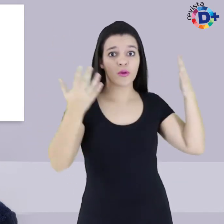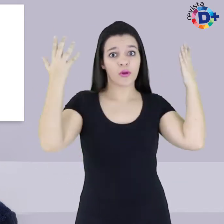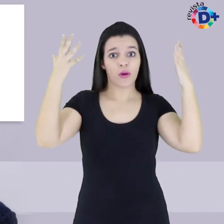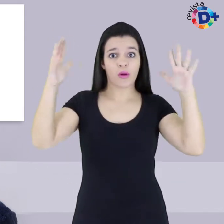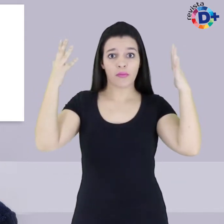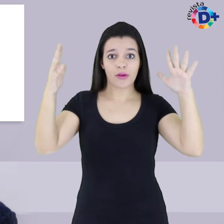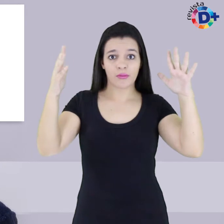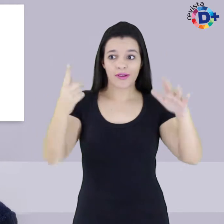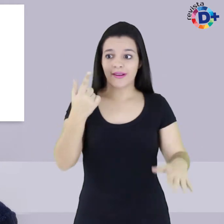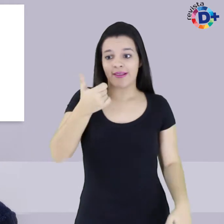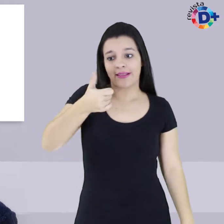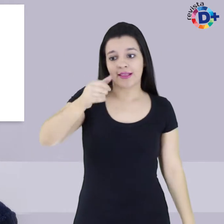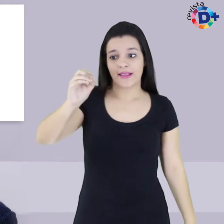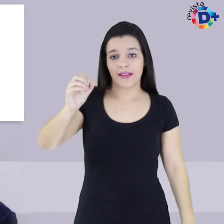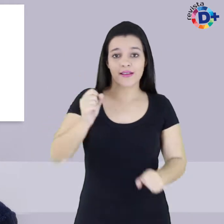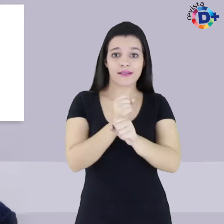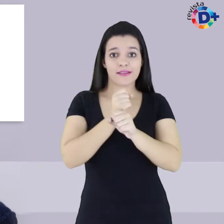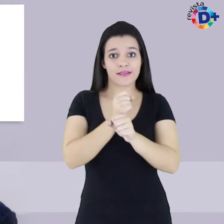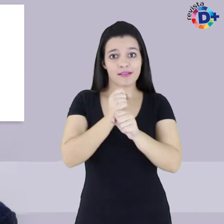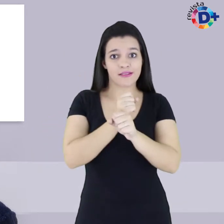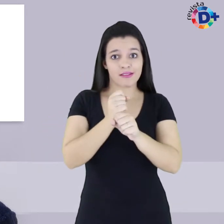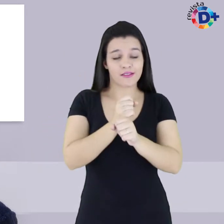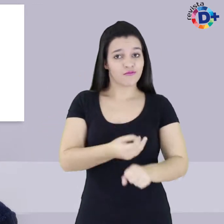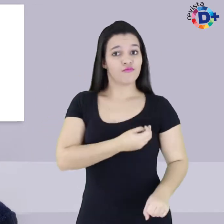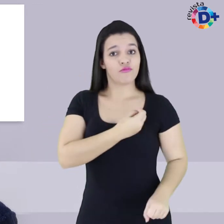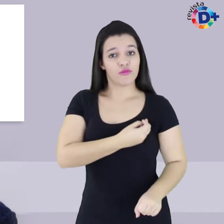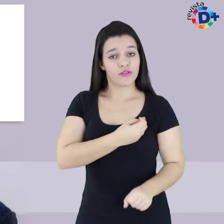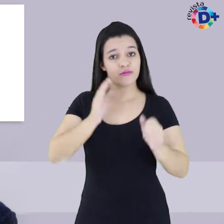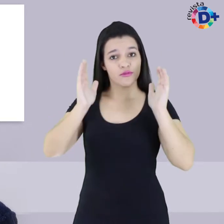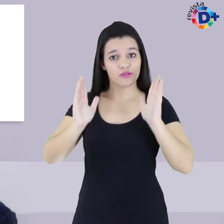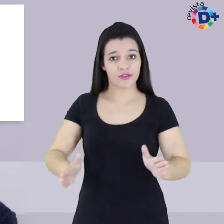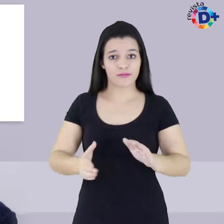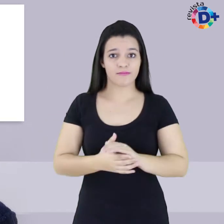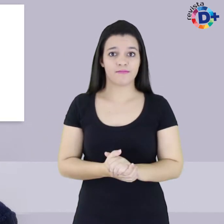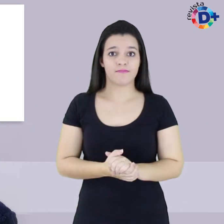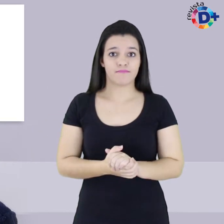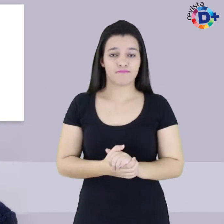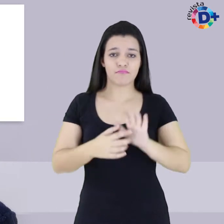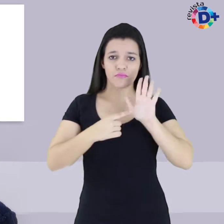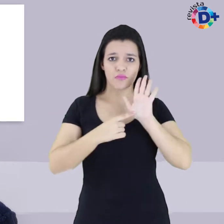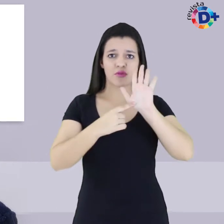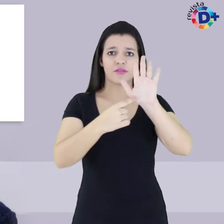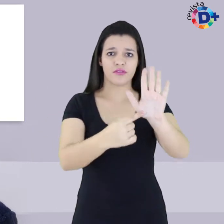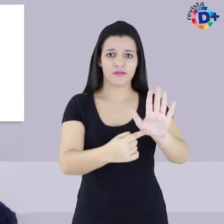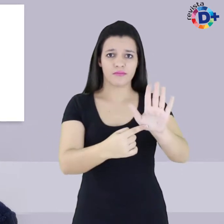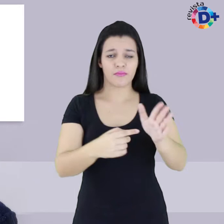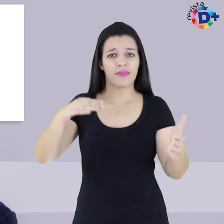existência. A exposição estará em cartaz até o dia 7 de maio.